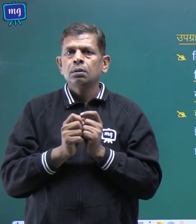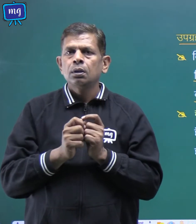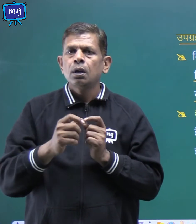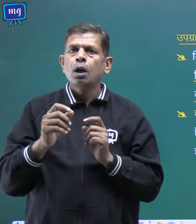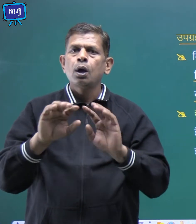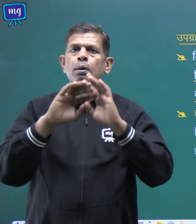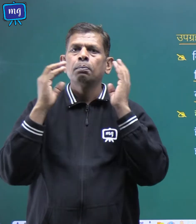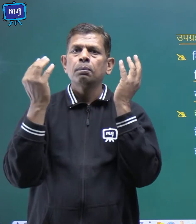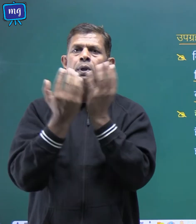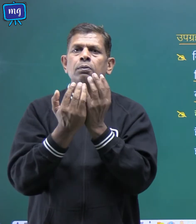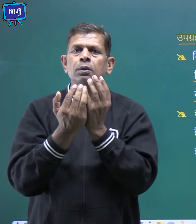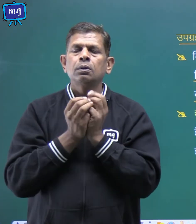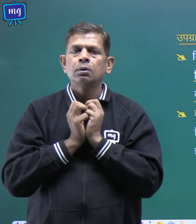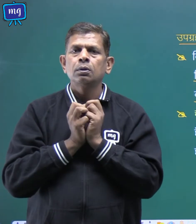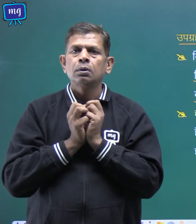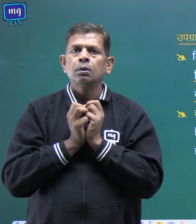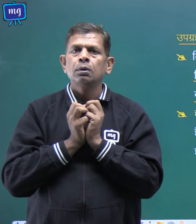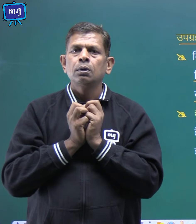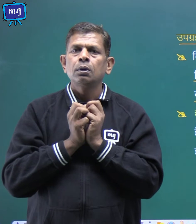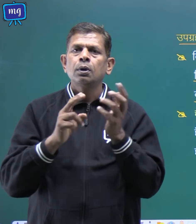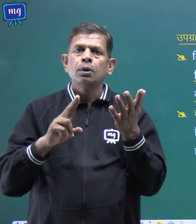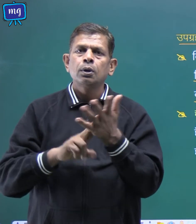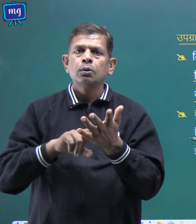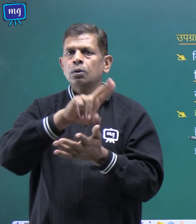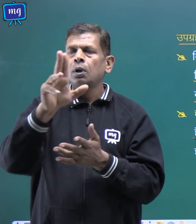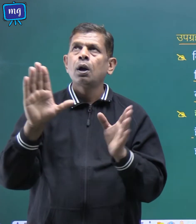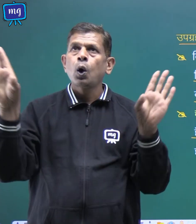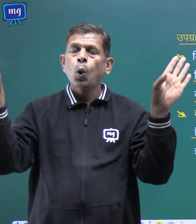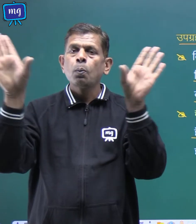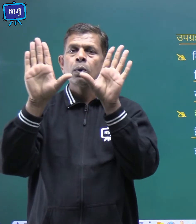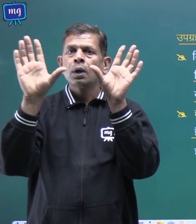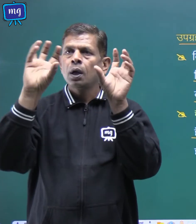पृथ्वी का प्राकृतिक उपग्रह है।